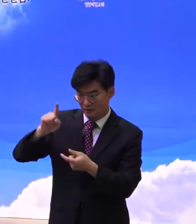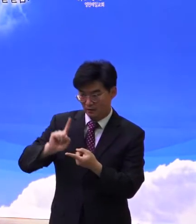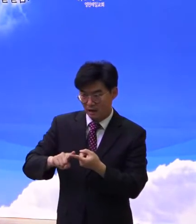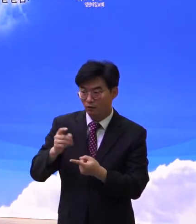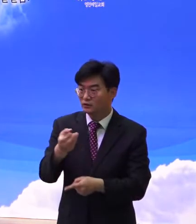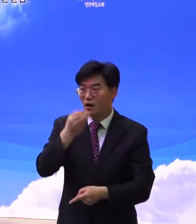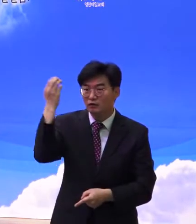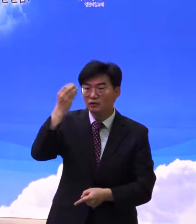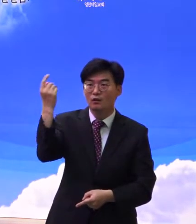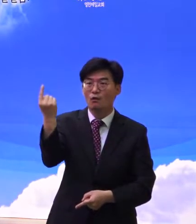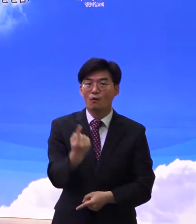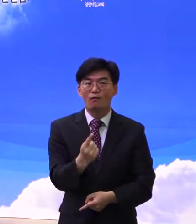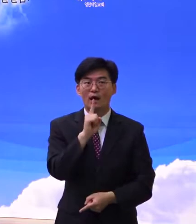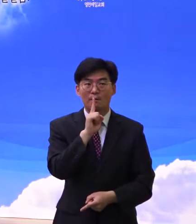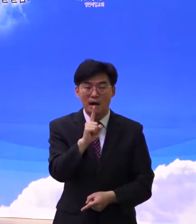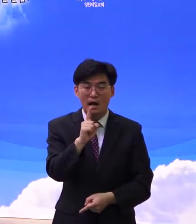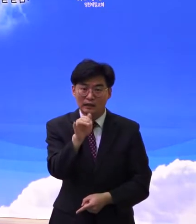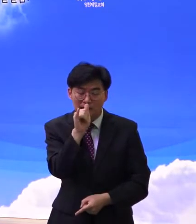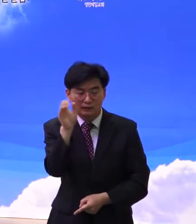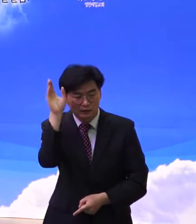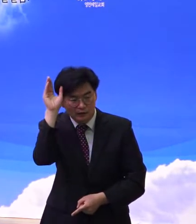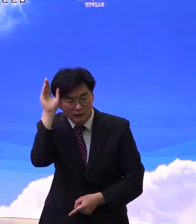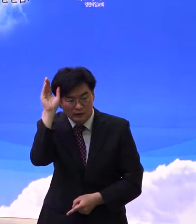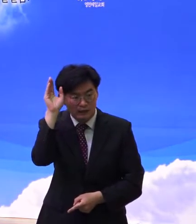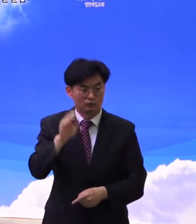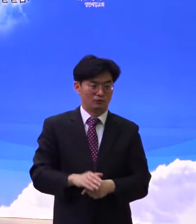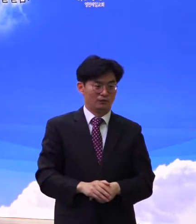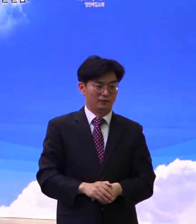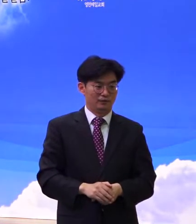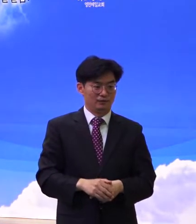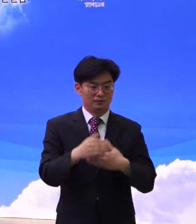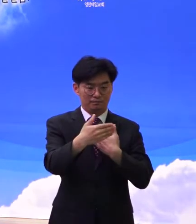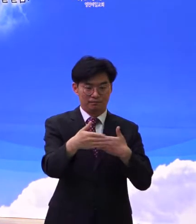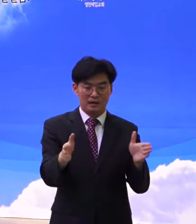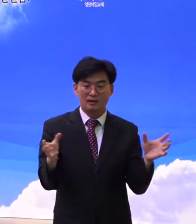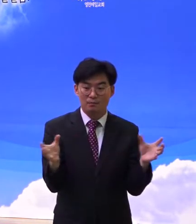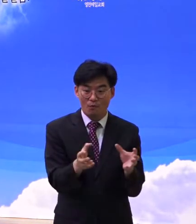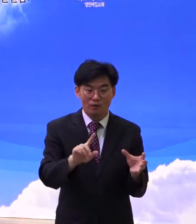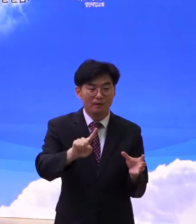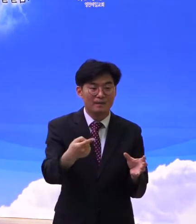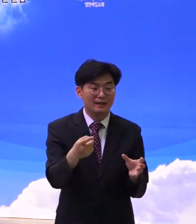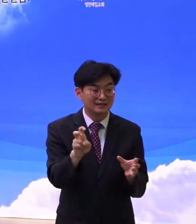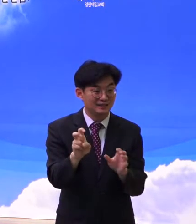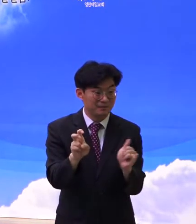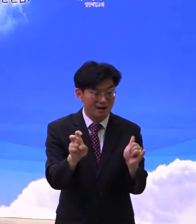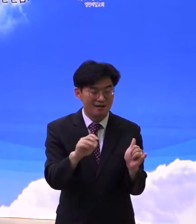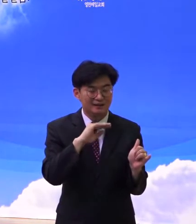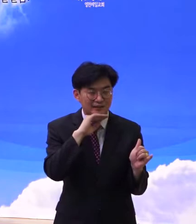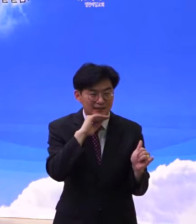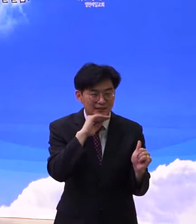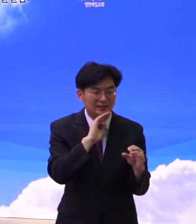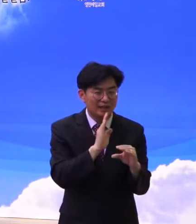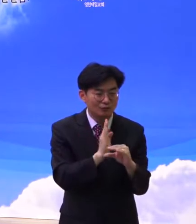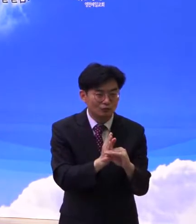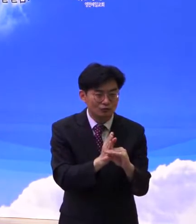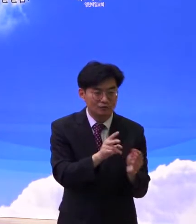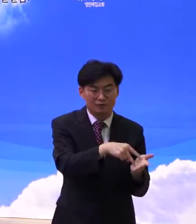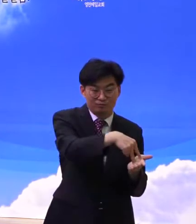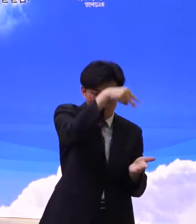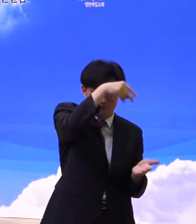기다리며 오직 기도에 힘썼습니다. 그렇게 기도하면서 성령을 기다린 지 열흘째 되던